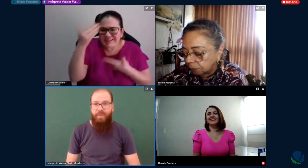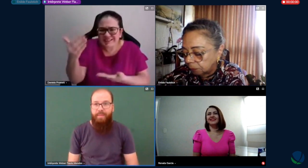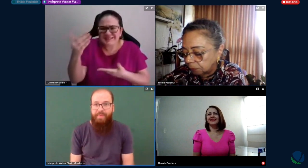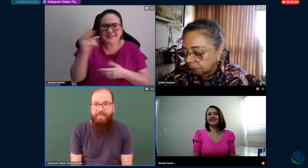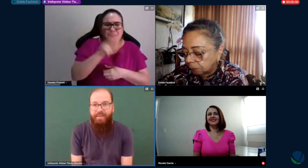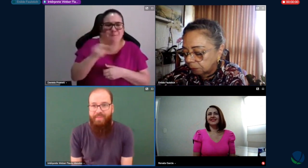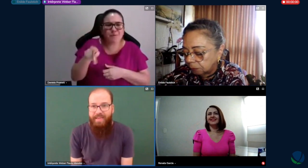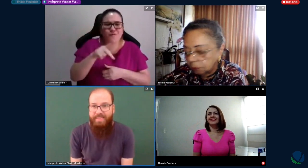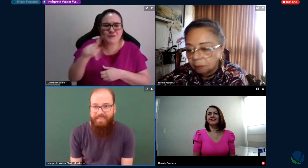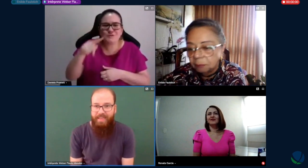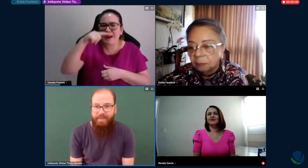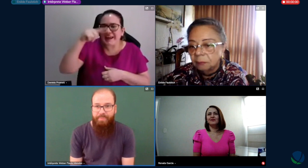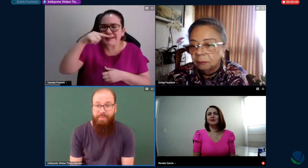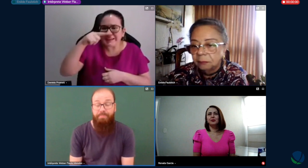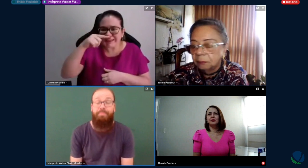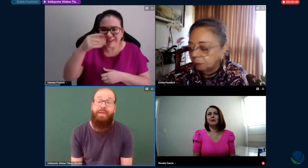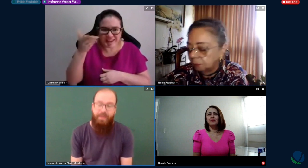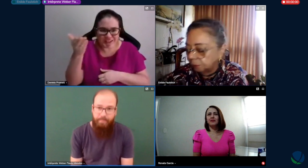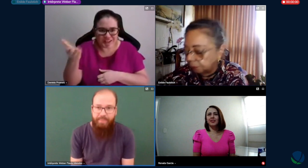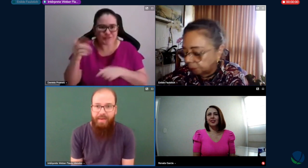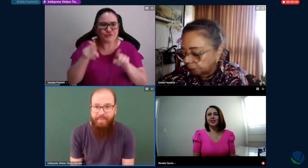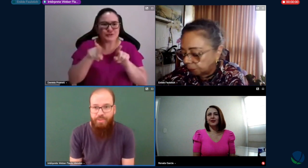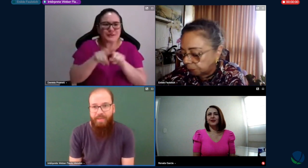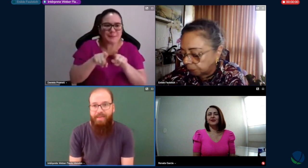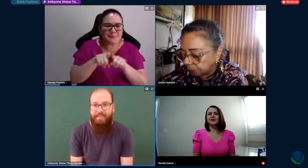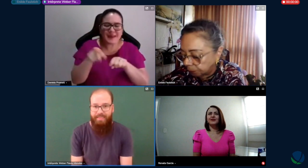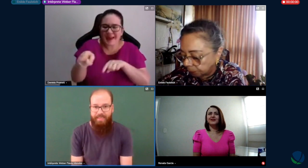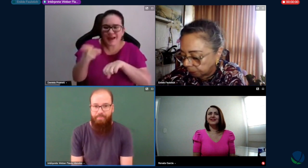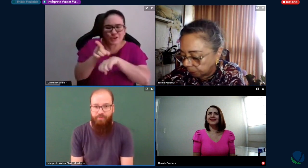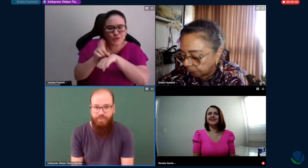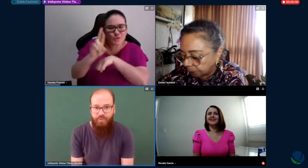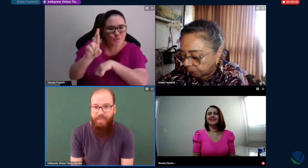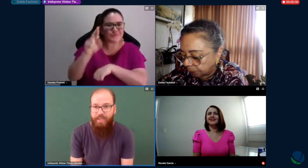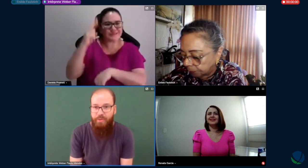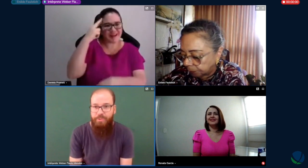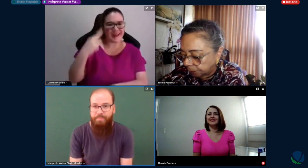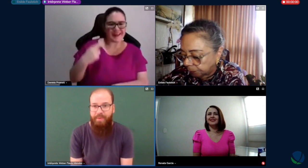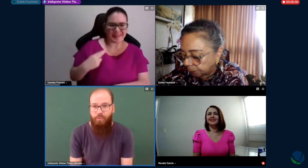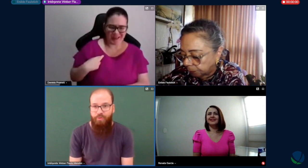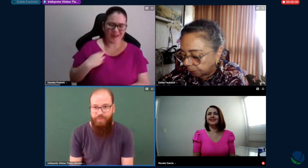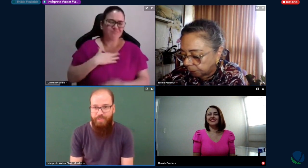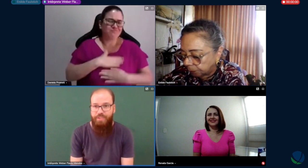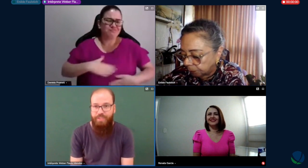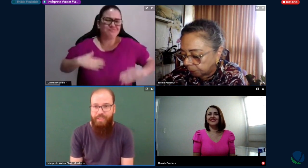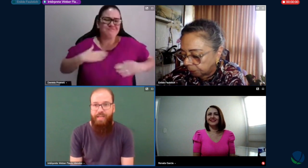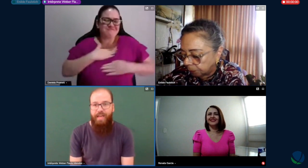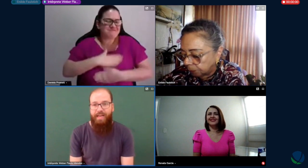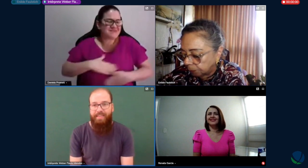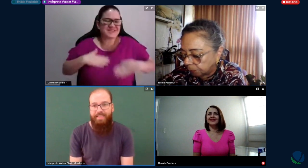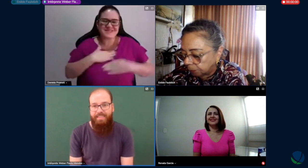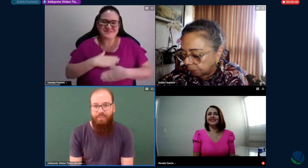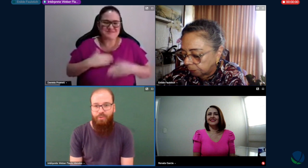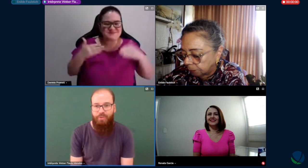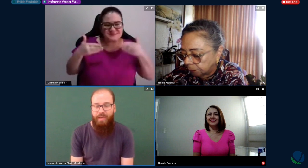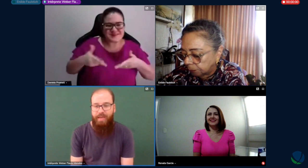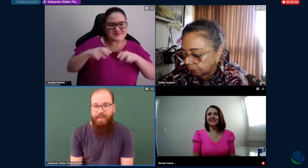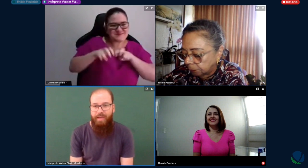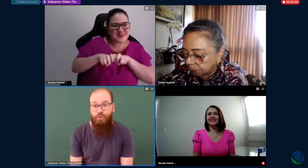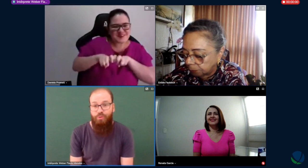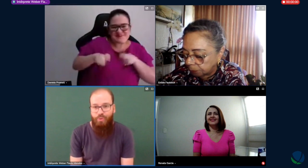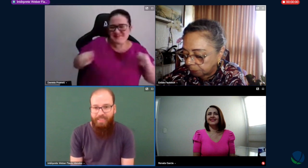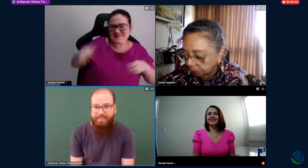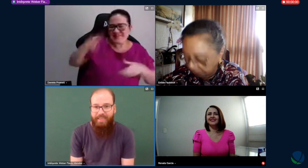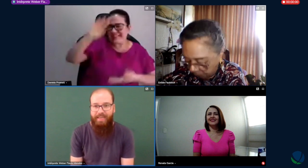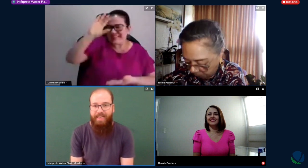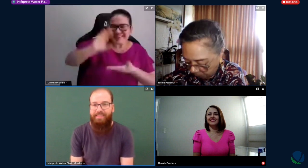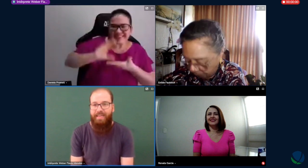Bom, então é a primeira vez, né? Perdão, primeiramente eu quero agradecer à professora Enilde pelo convite, agradecer